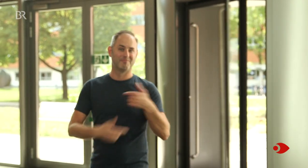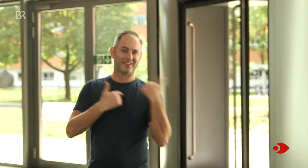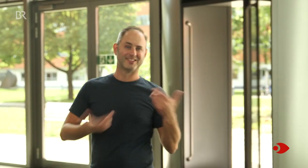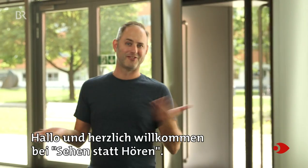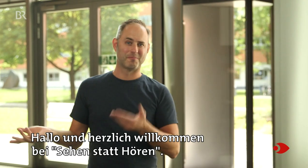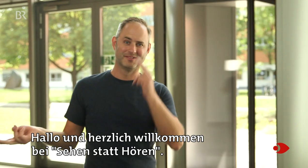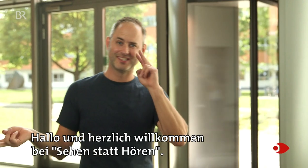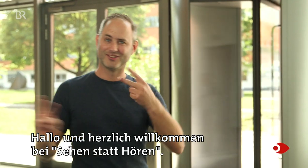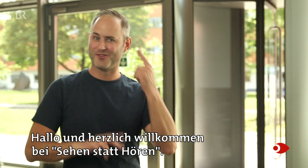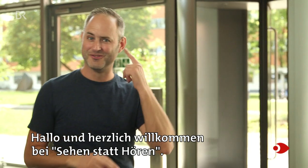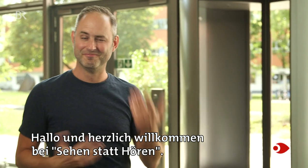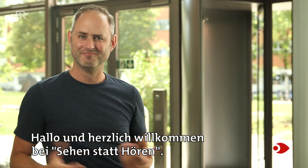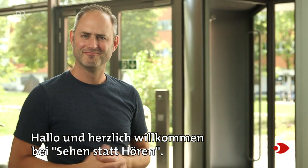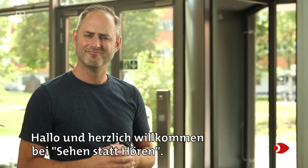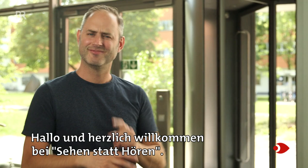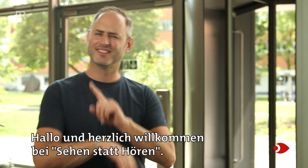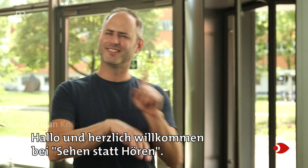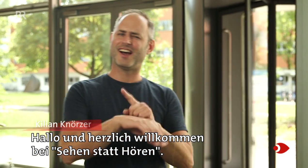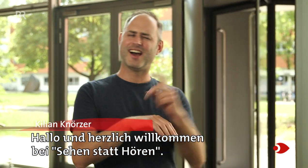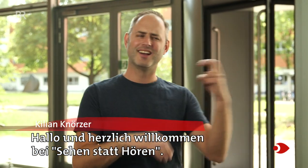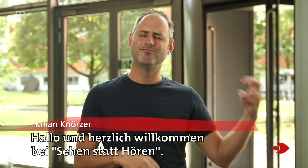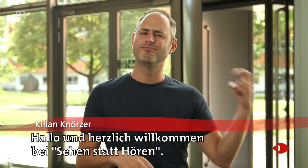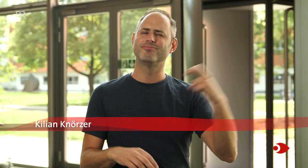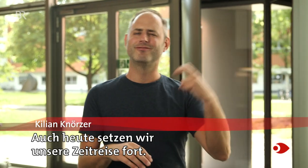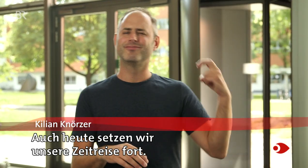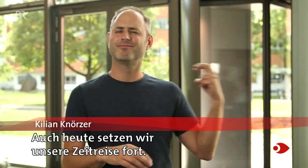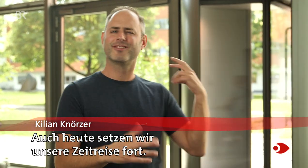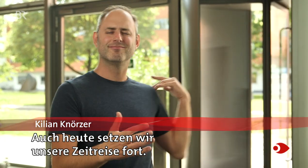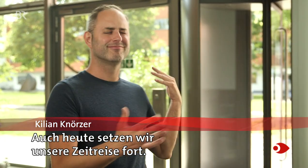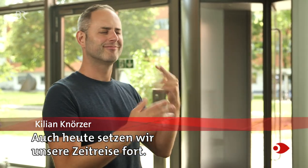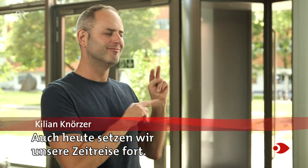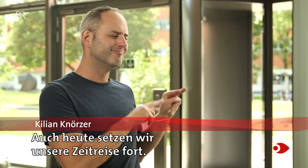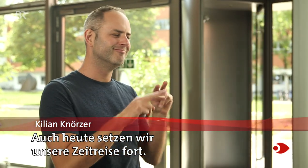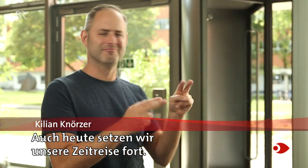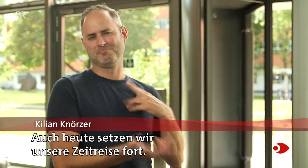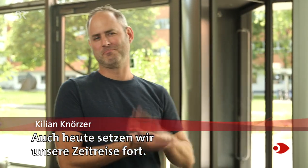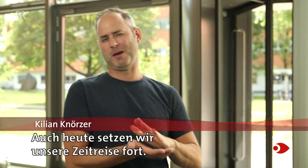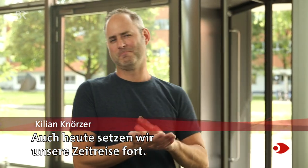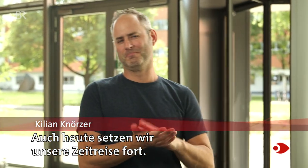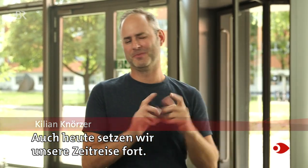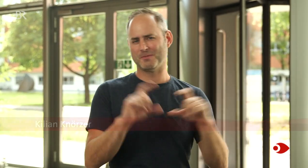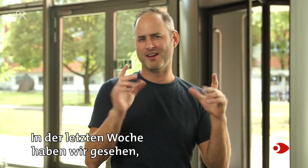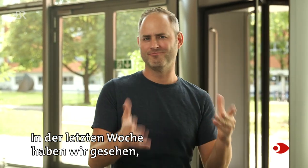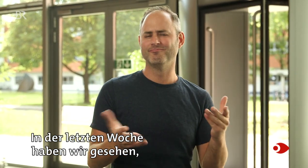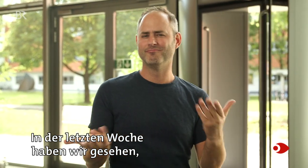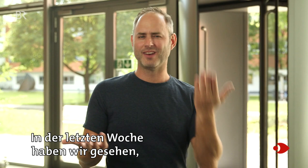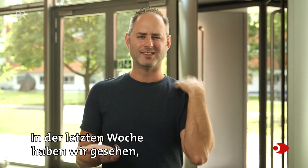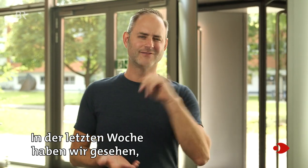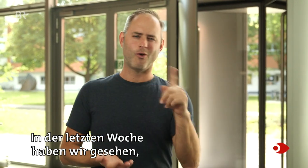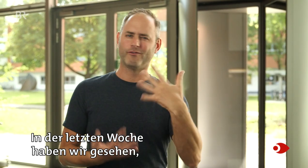Hallo und herzlich willkommen bei Sehen statt Hören. Auch heute setzen wir unsere Zeitreise fort. In der letzten Woche haben wir